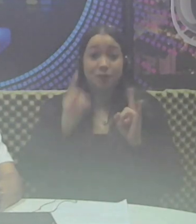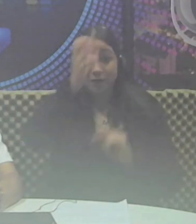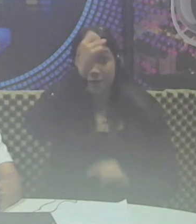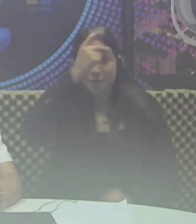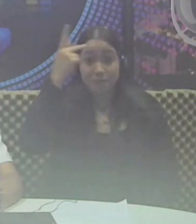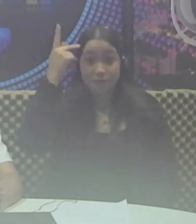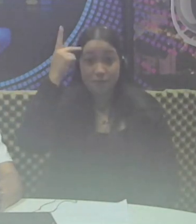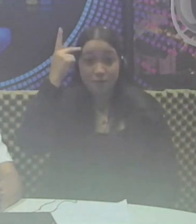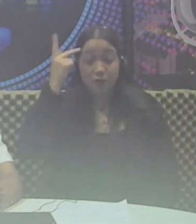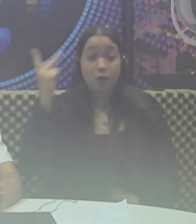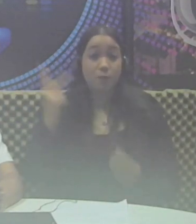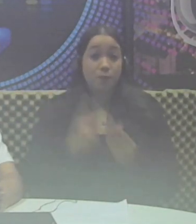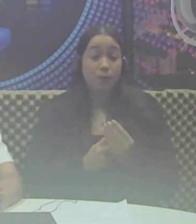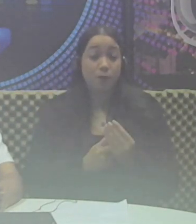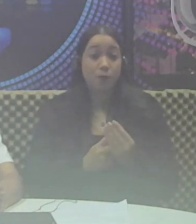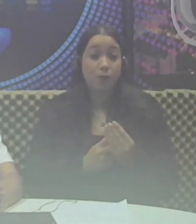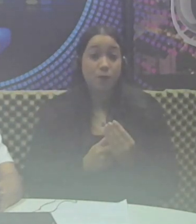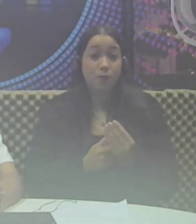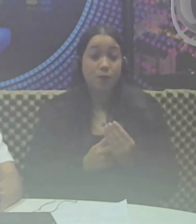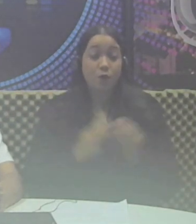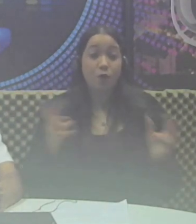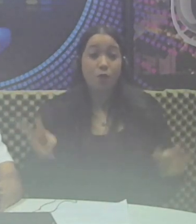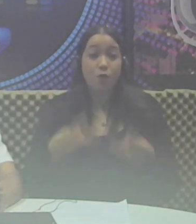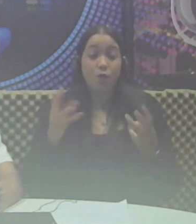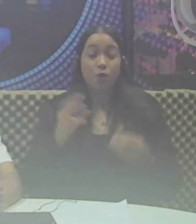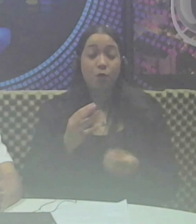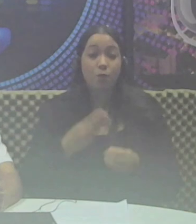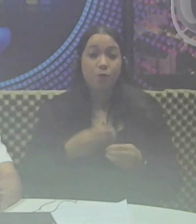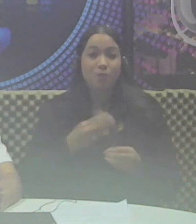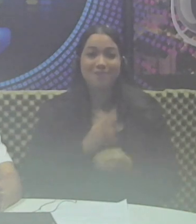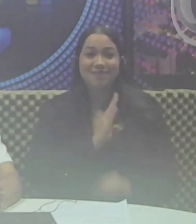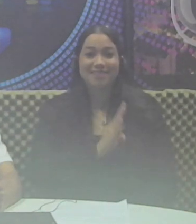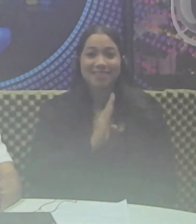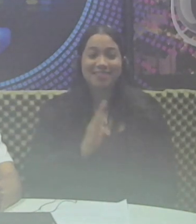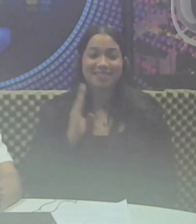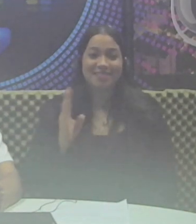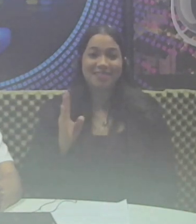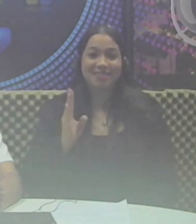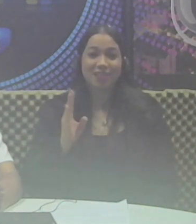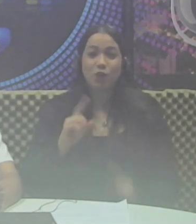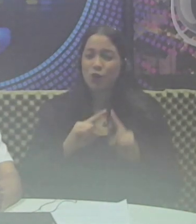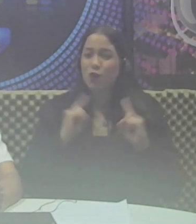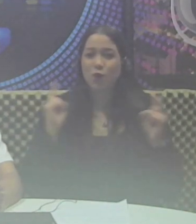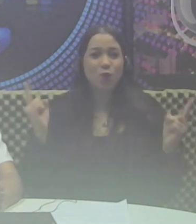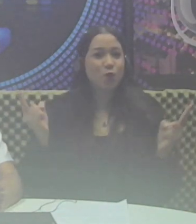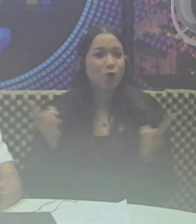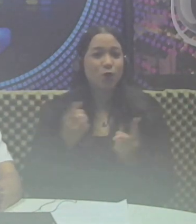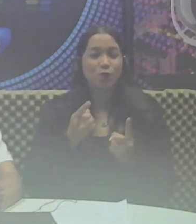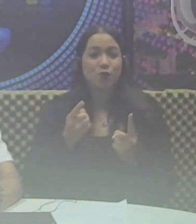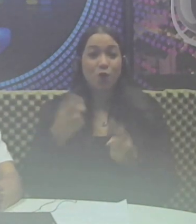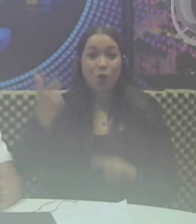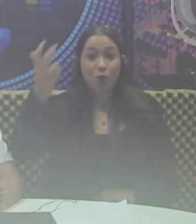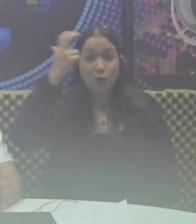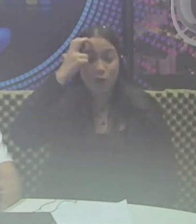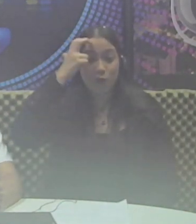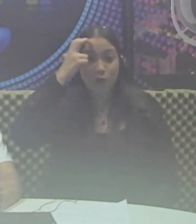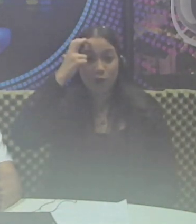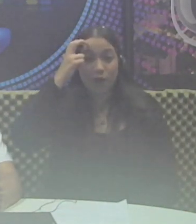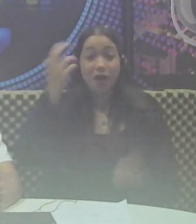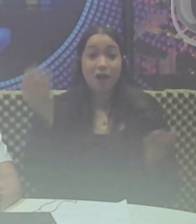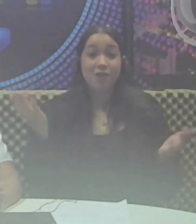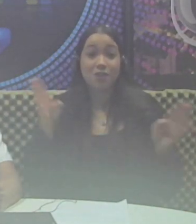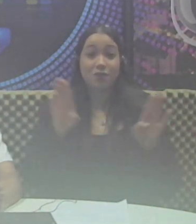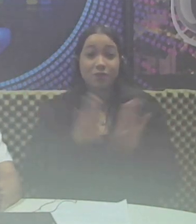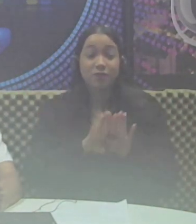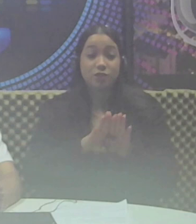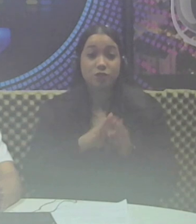Municipal, Procon Uberlândia, Horto Municipal, Biblioteca Municipal e todos os espaços culturais estarão fechados